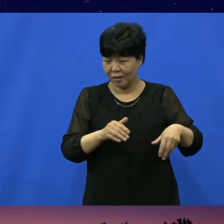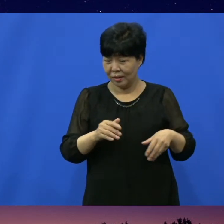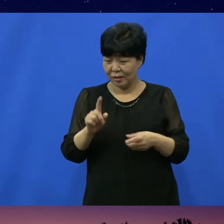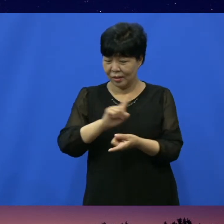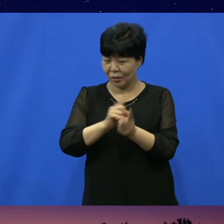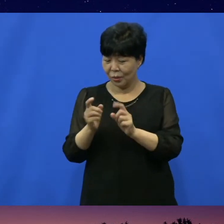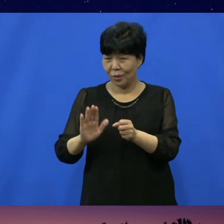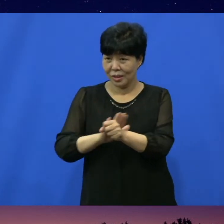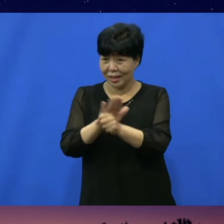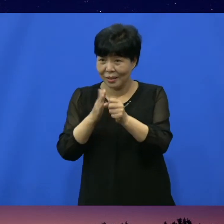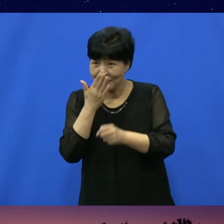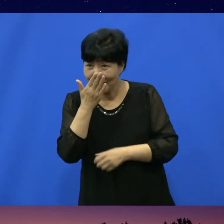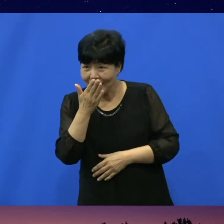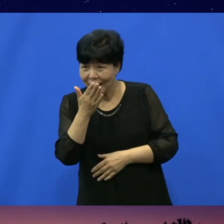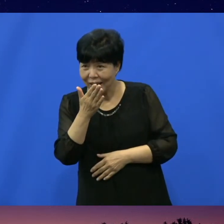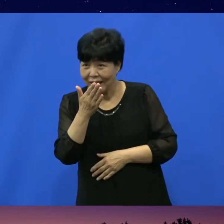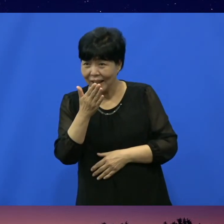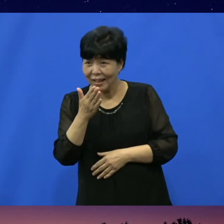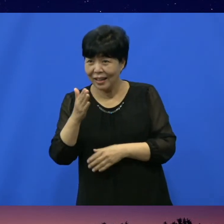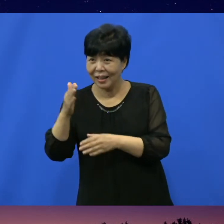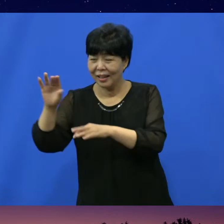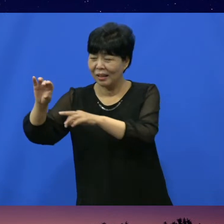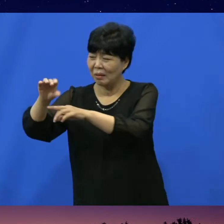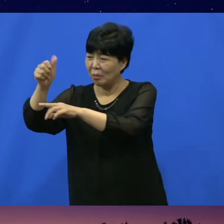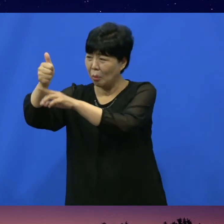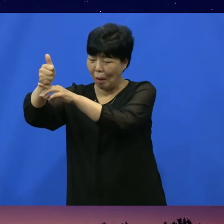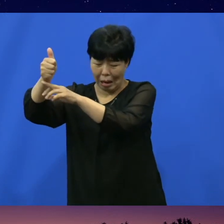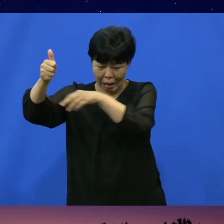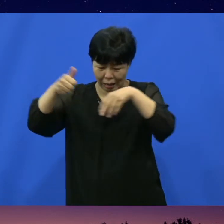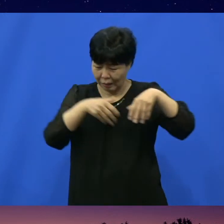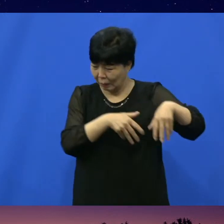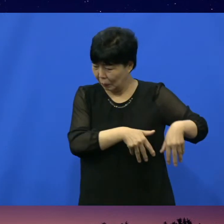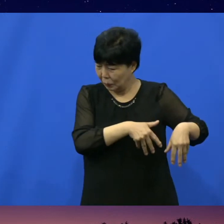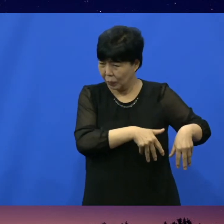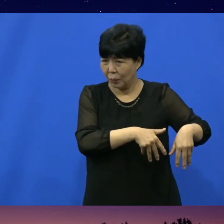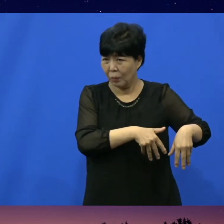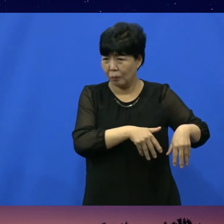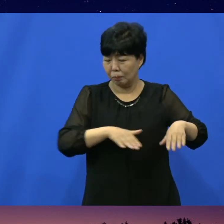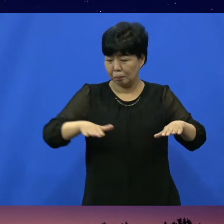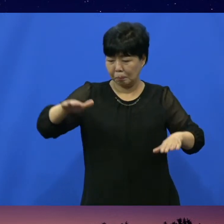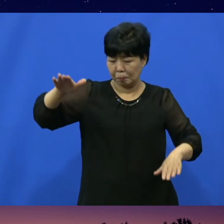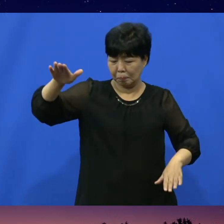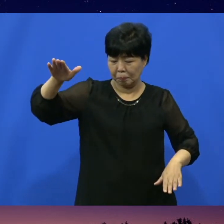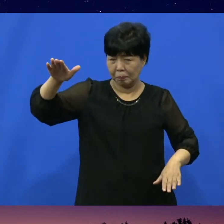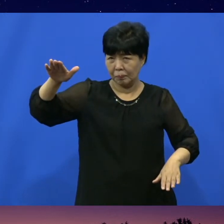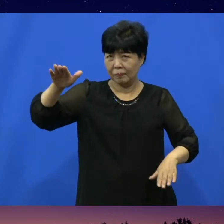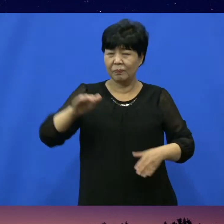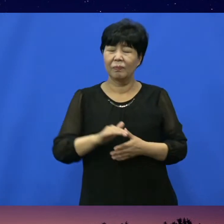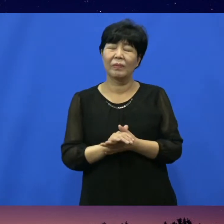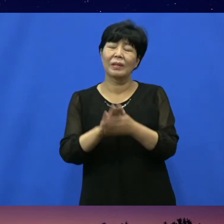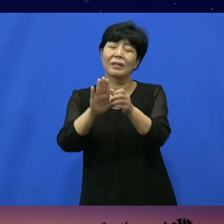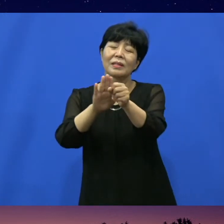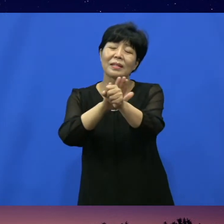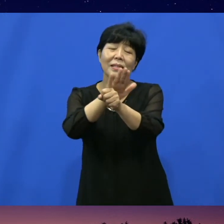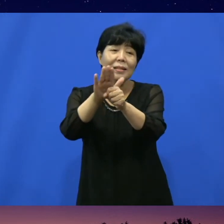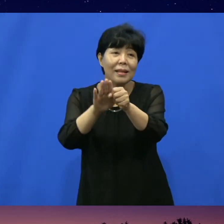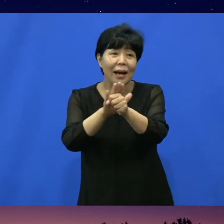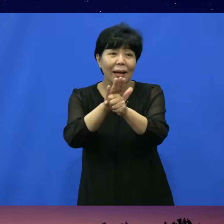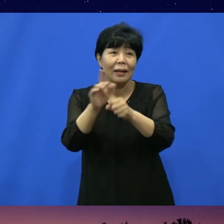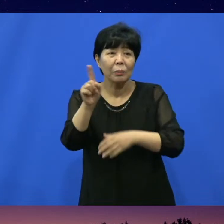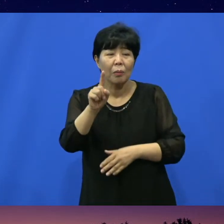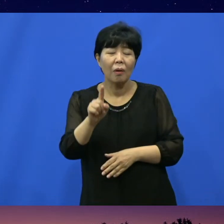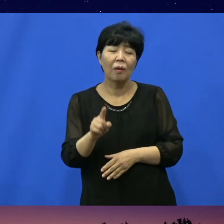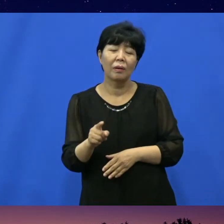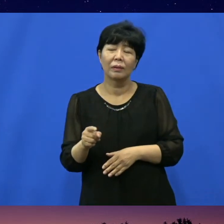그 엄청난 거리를 어떻게 메꿔요? 그 갭을 세는 사랑이 불가능해요. 사랑은 여러분 인격적인